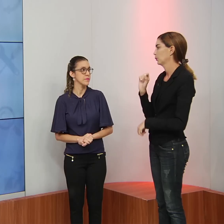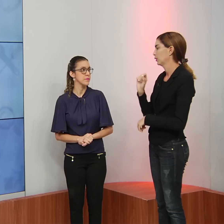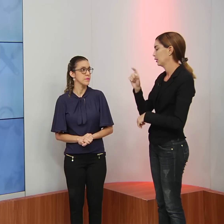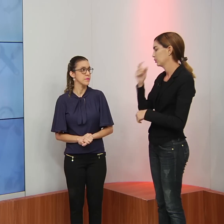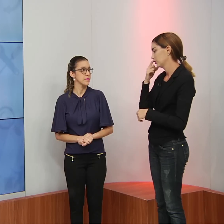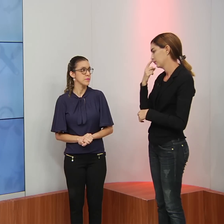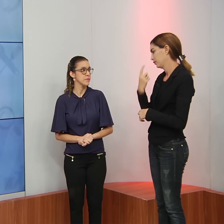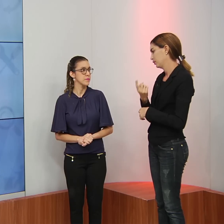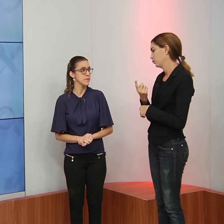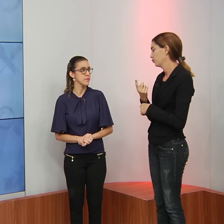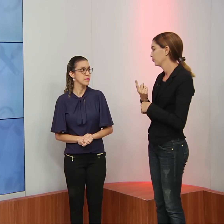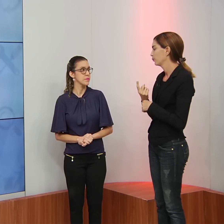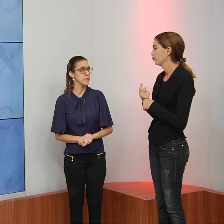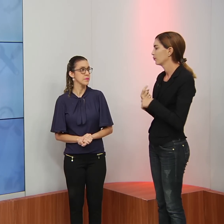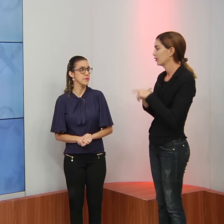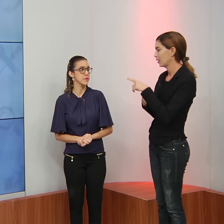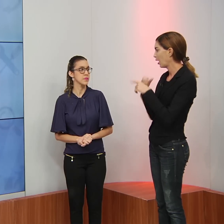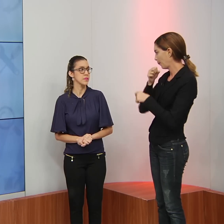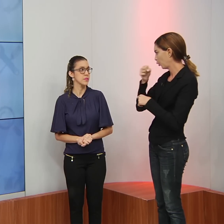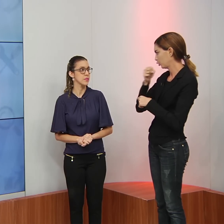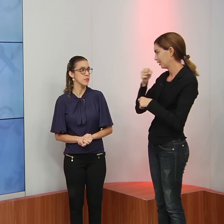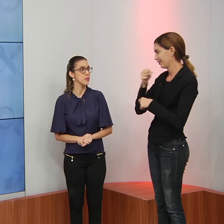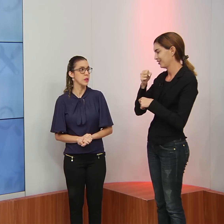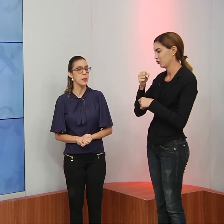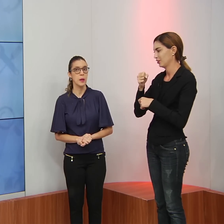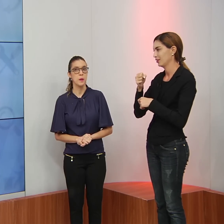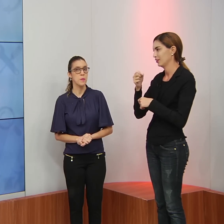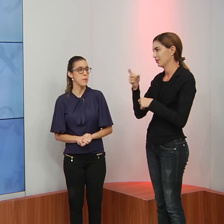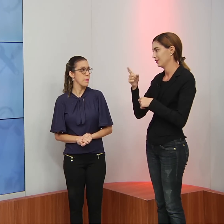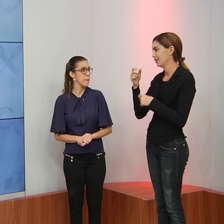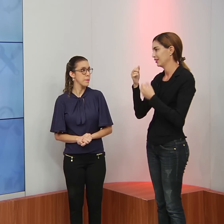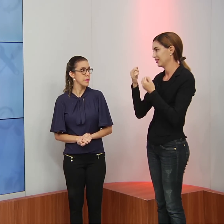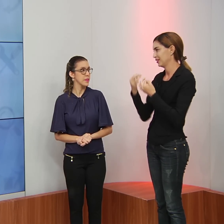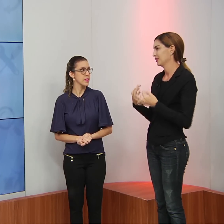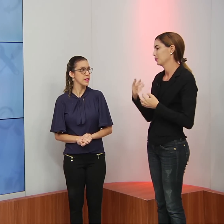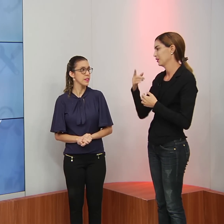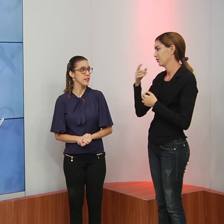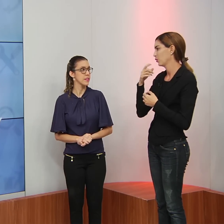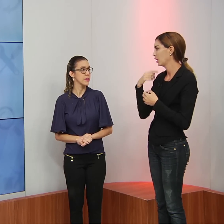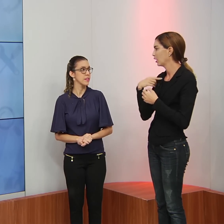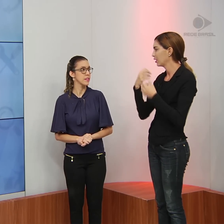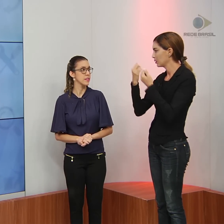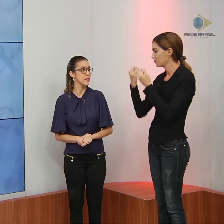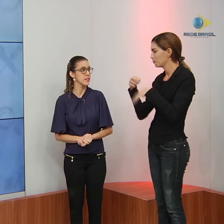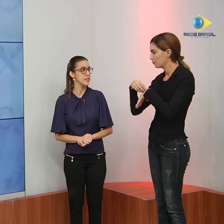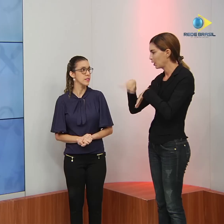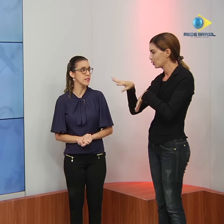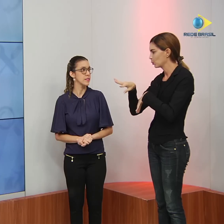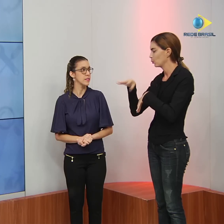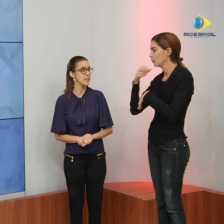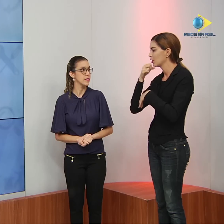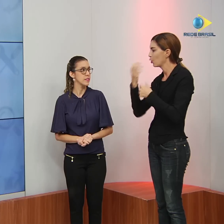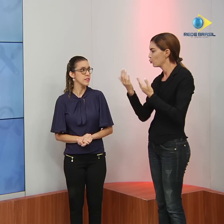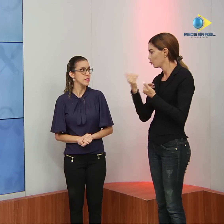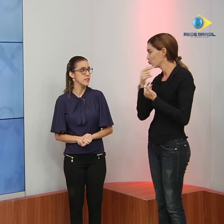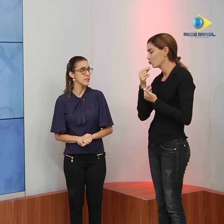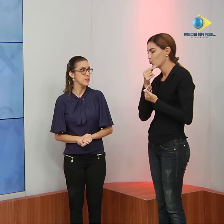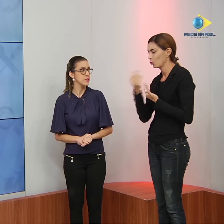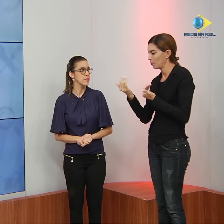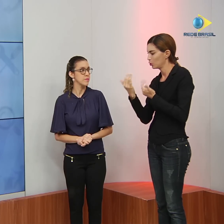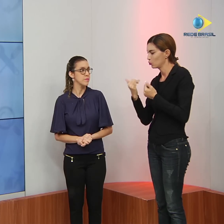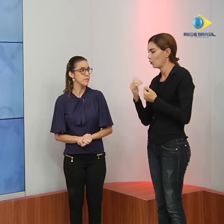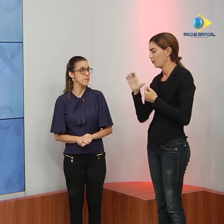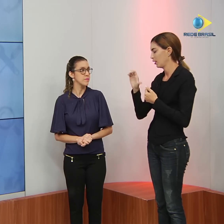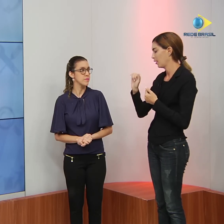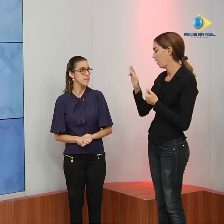conferiu naquela reportagem com o Magdiel, ele trouxe para a gente aquele depoimento daquele rapaz, o